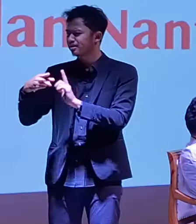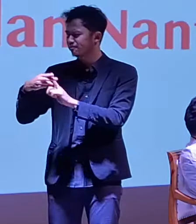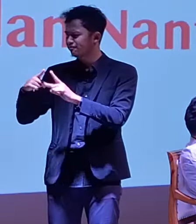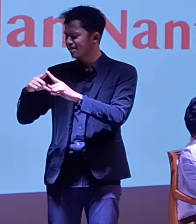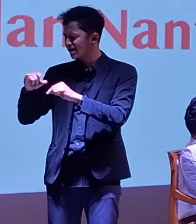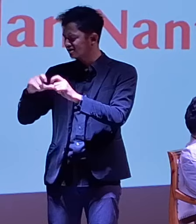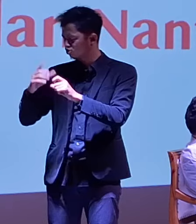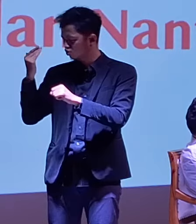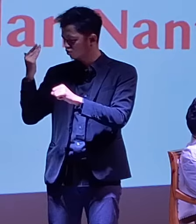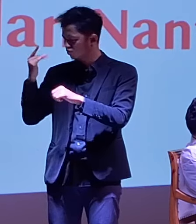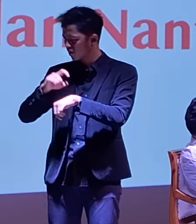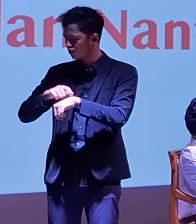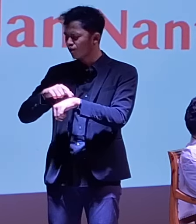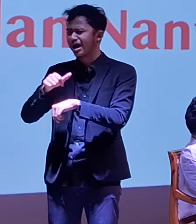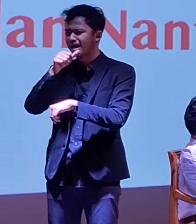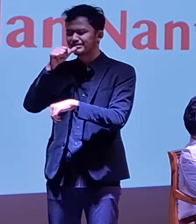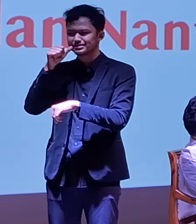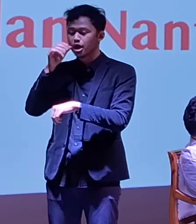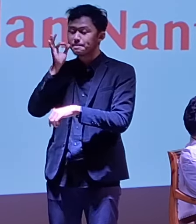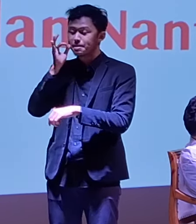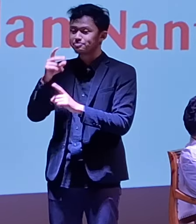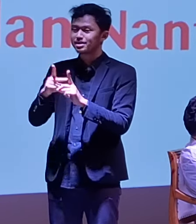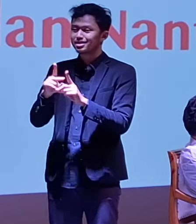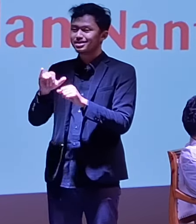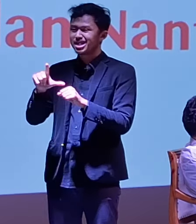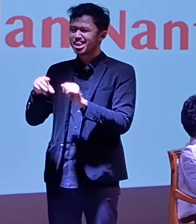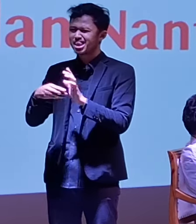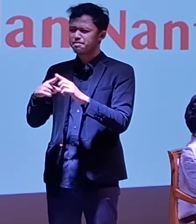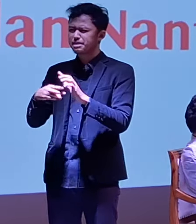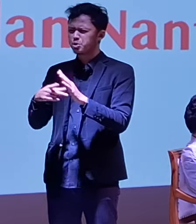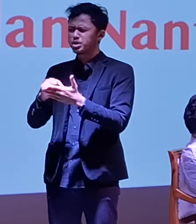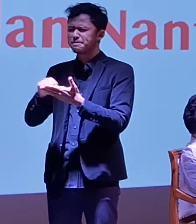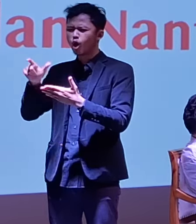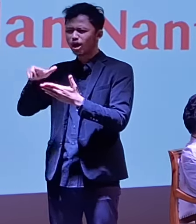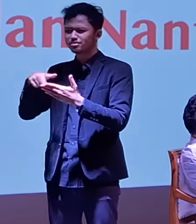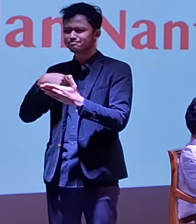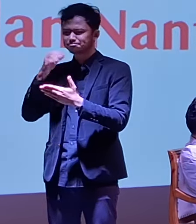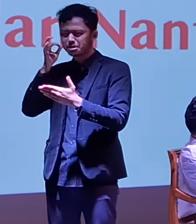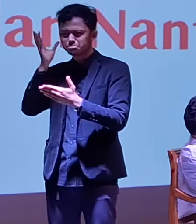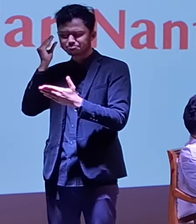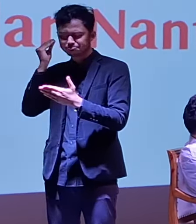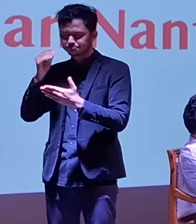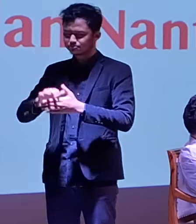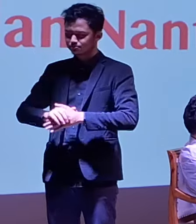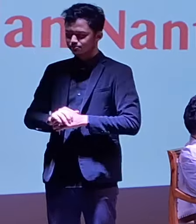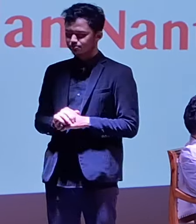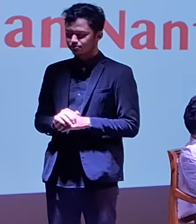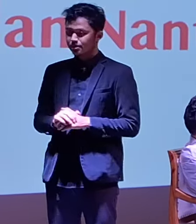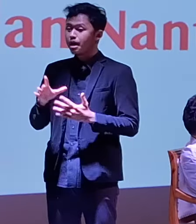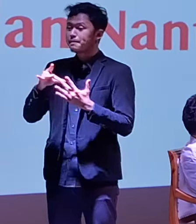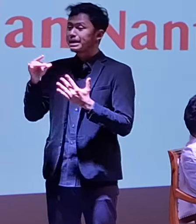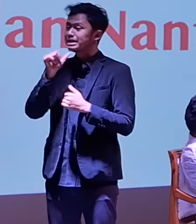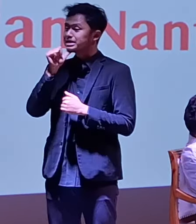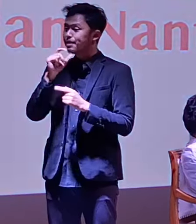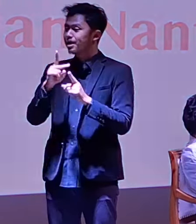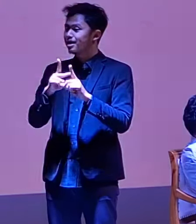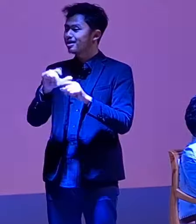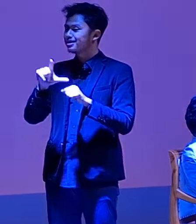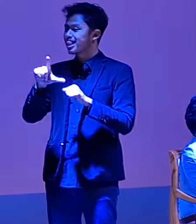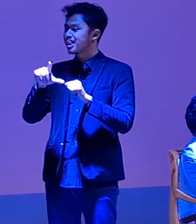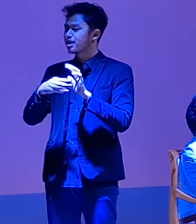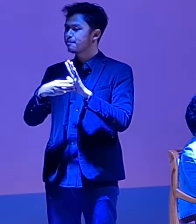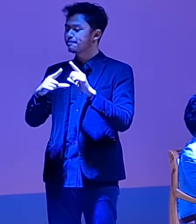terasa. Sekarang orang merasa Hilman Farid itu wah keren gitu loh. Ternyata kan Anda yang milih ya. Nah itu kira-kira